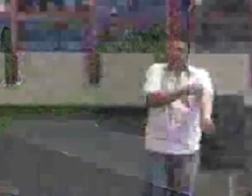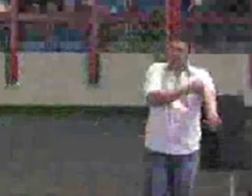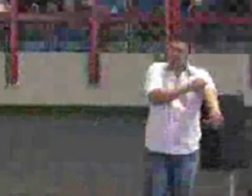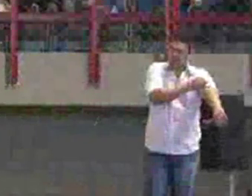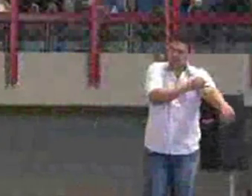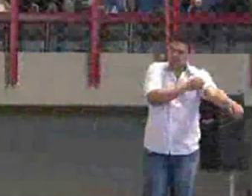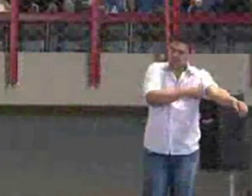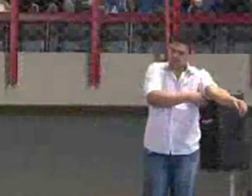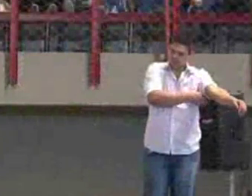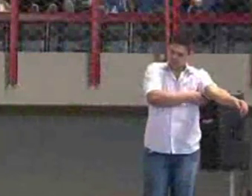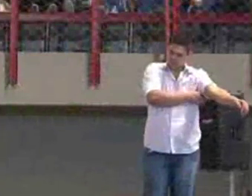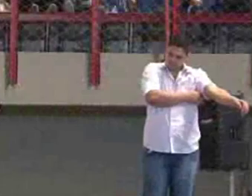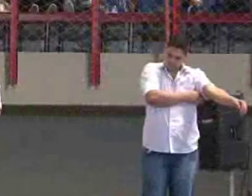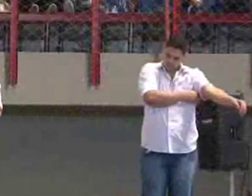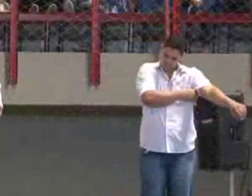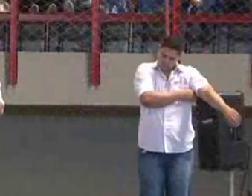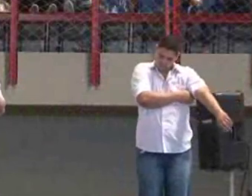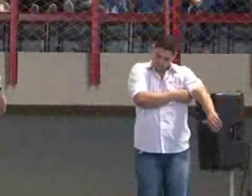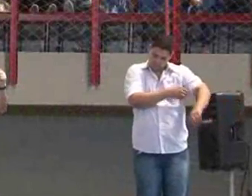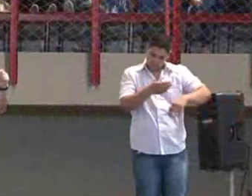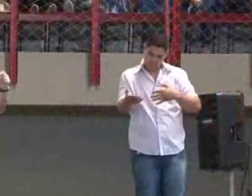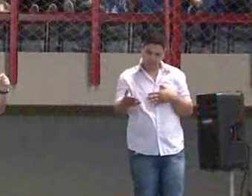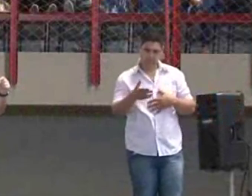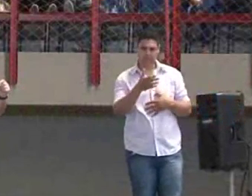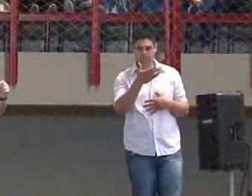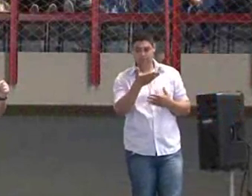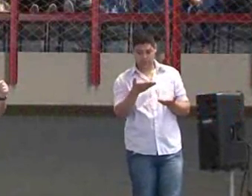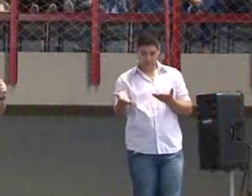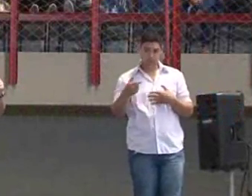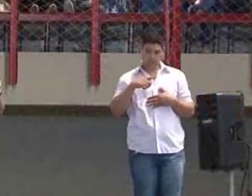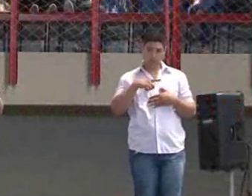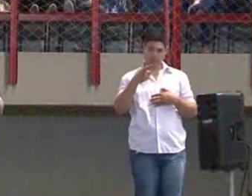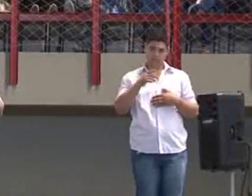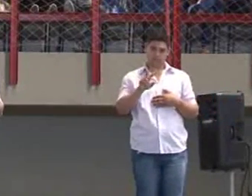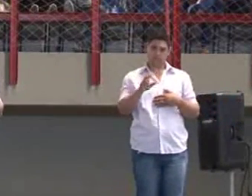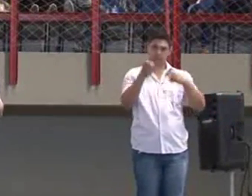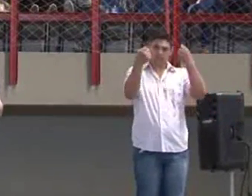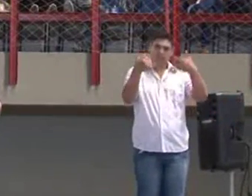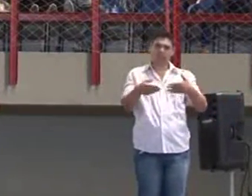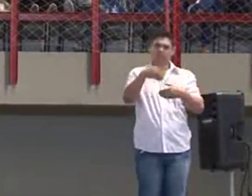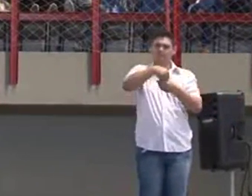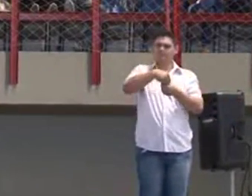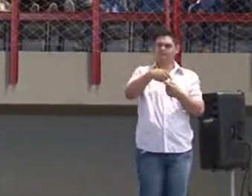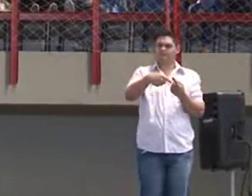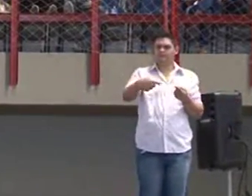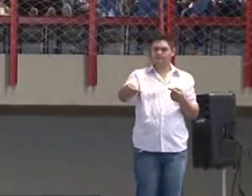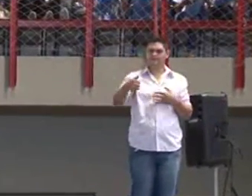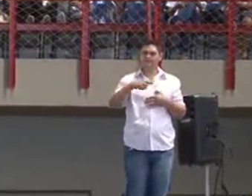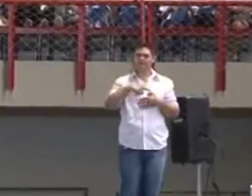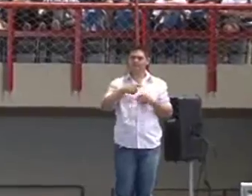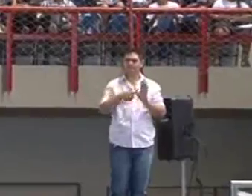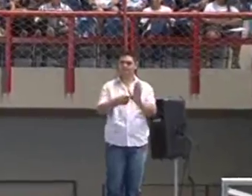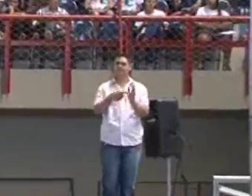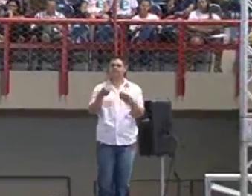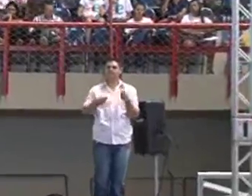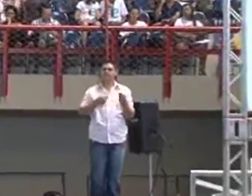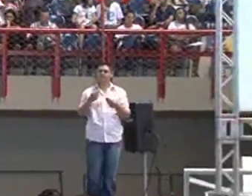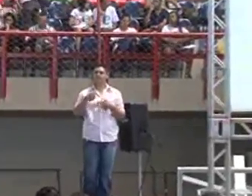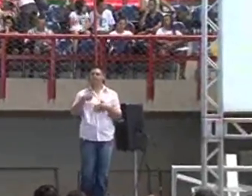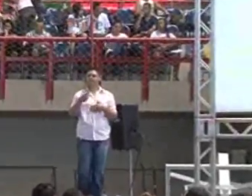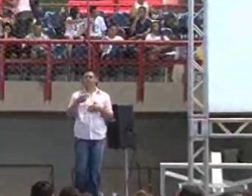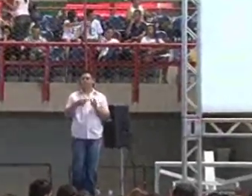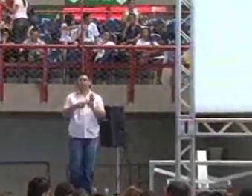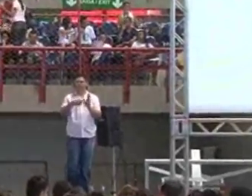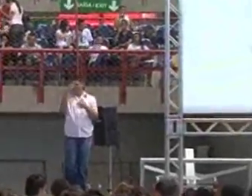A ideia, pessoal, do triângulo retângulo. Se vocês observarem na apostila, vocês vão ver que a teoria que eu vou passar aqui para